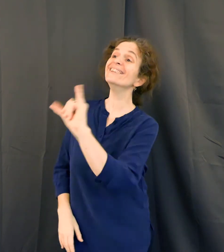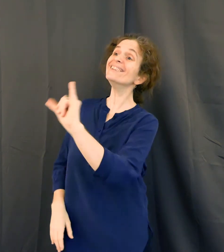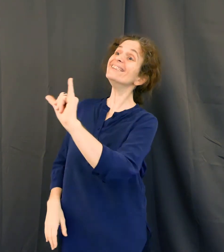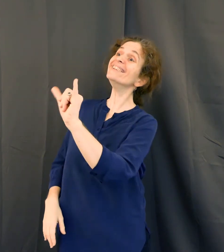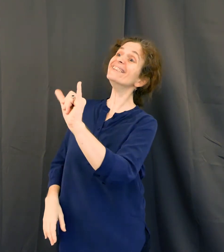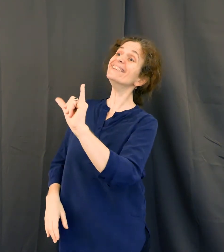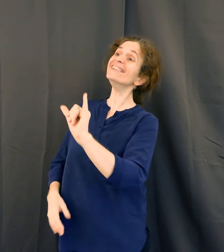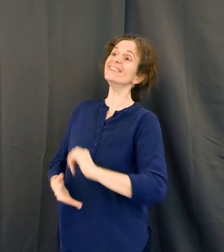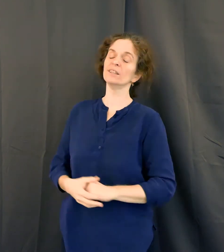Qui est-ce ?